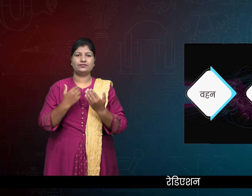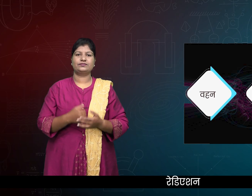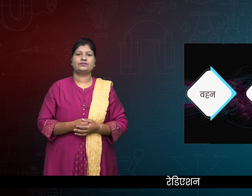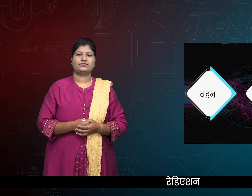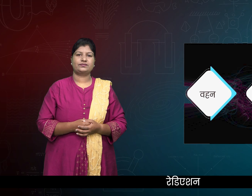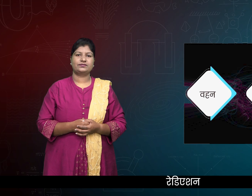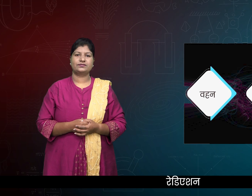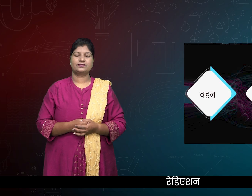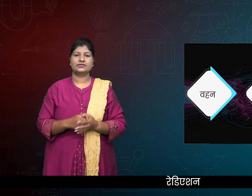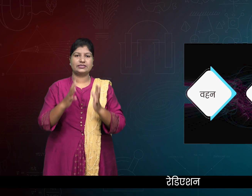रेडिएशन.